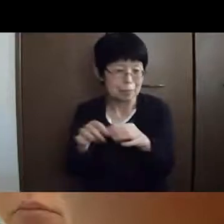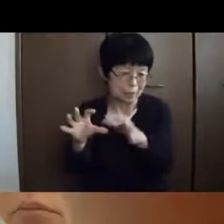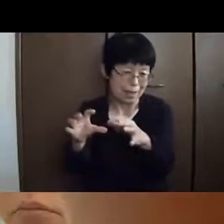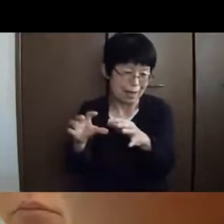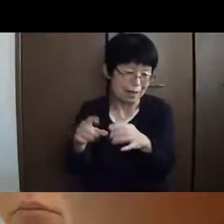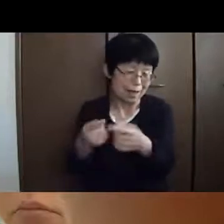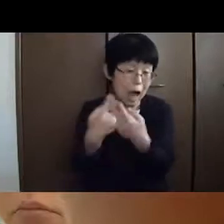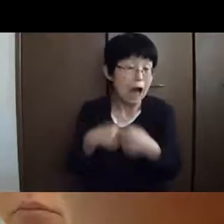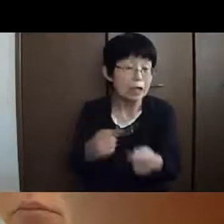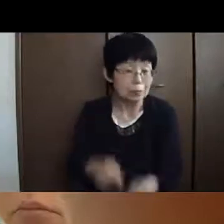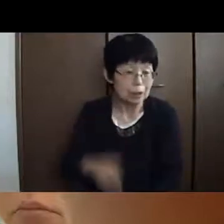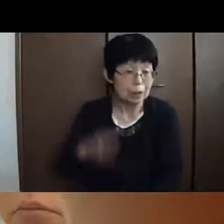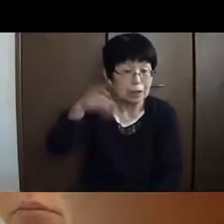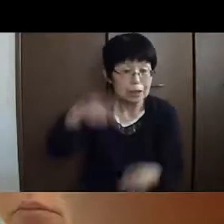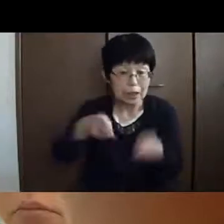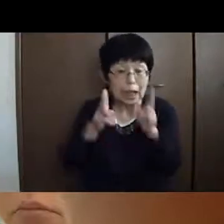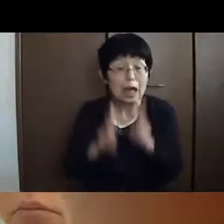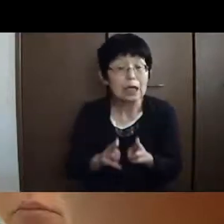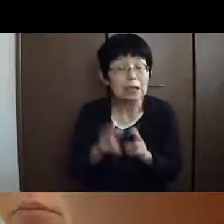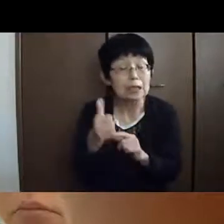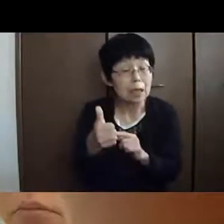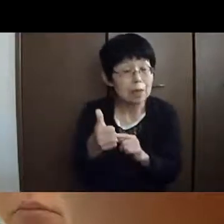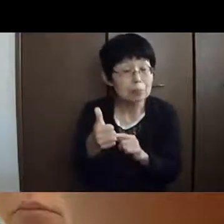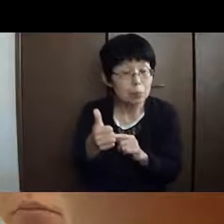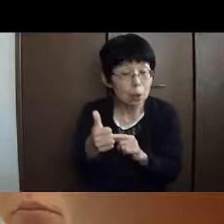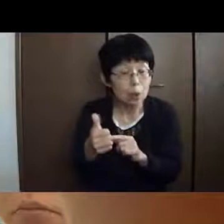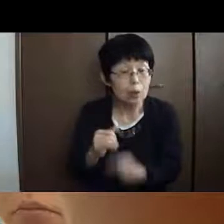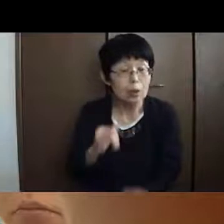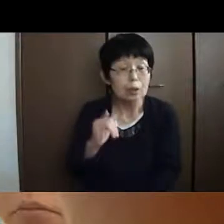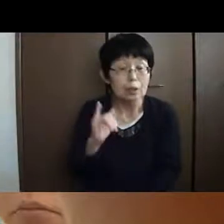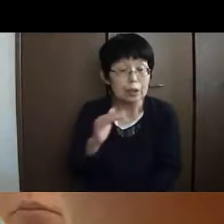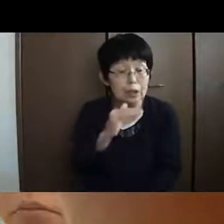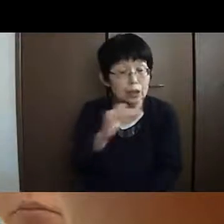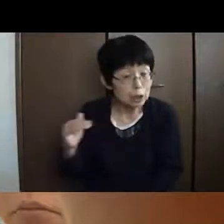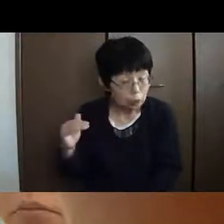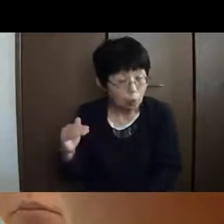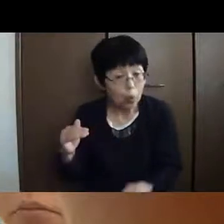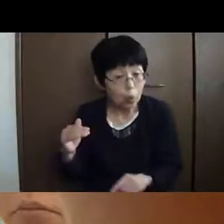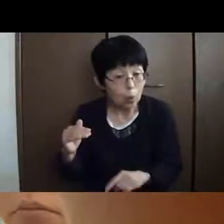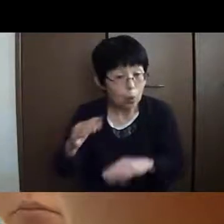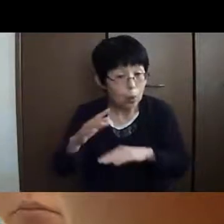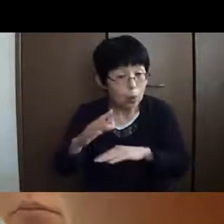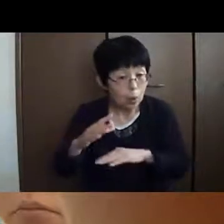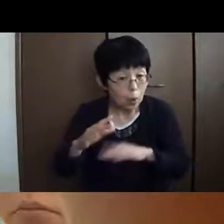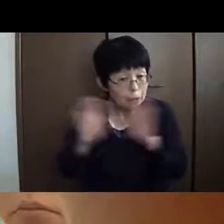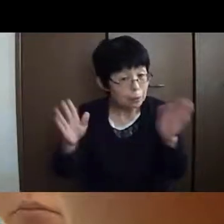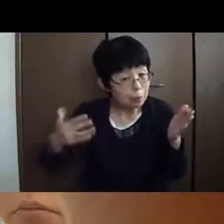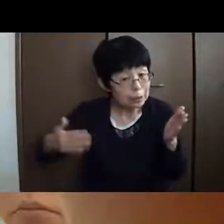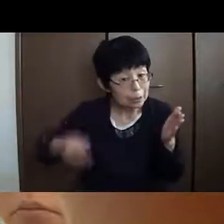ね、高橋さんもあれですよね、まだ囲碁は始められてないと思うんですけど、多分この土屋の中